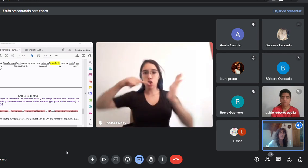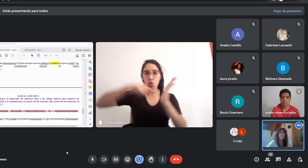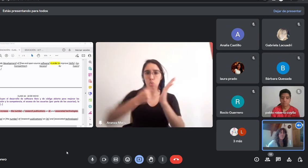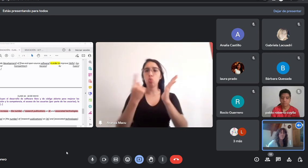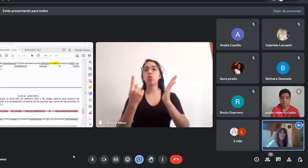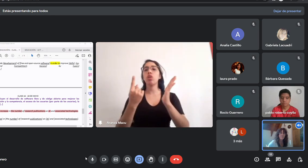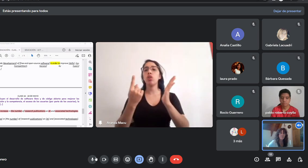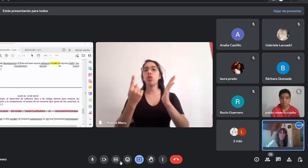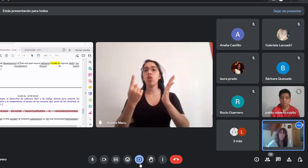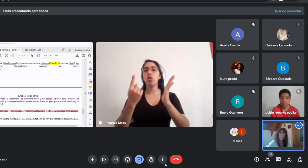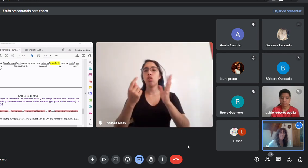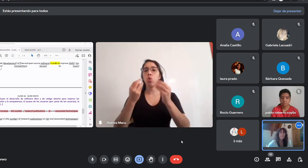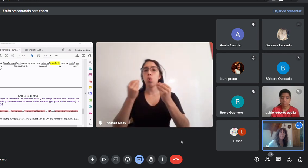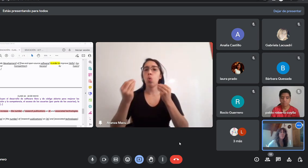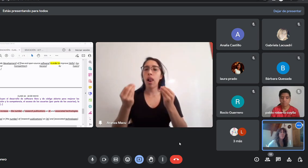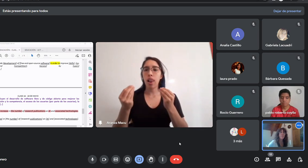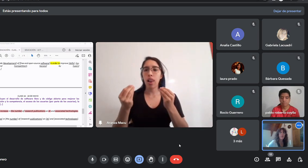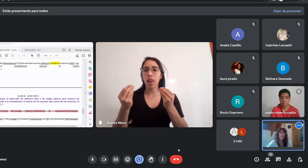núcleo?